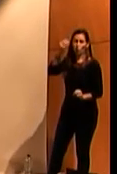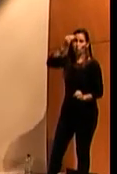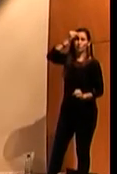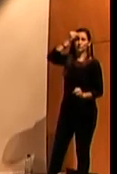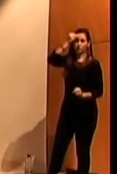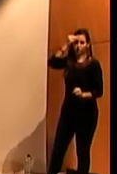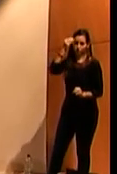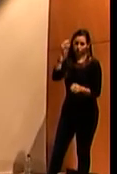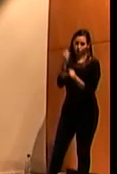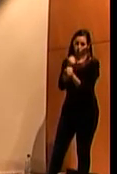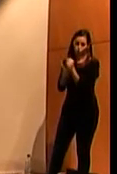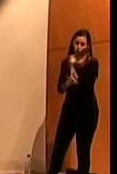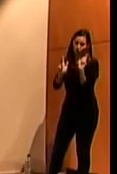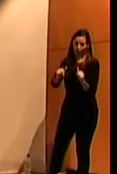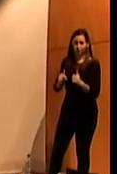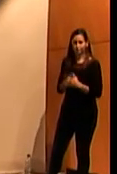ont compris notre démarche.